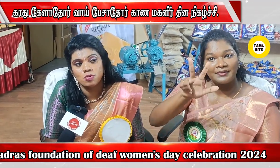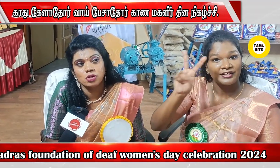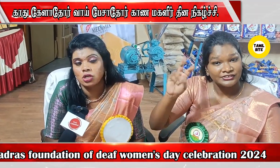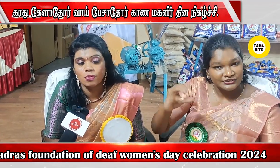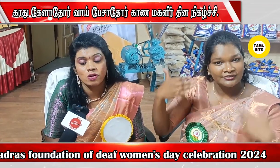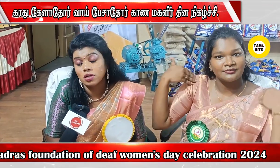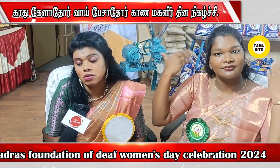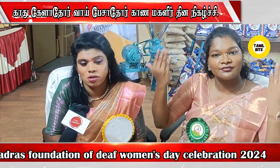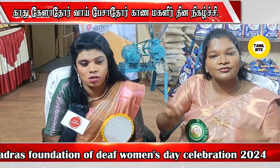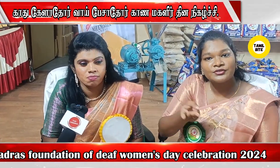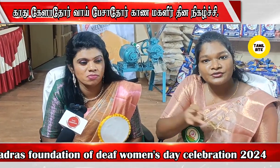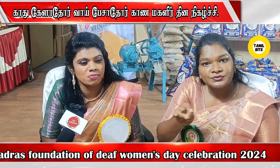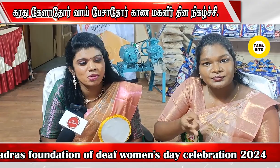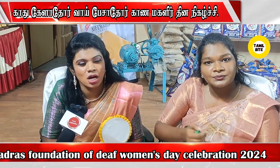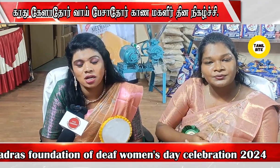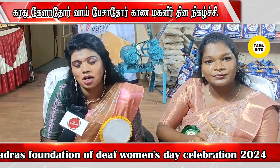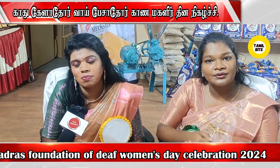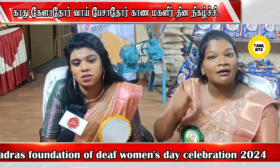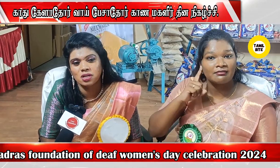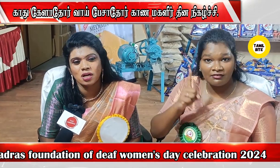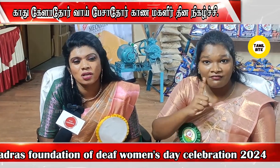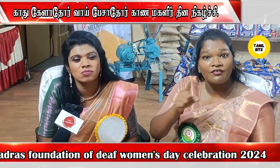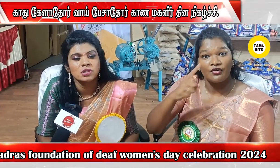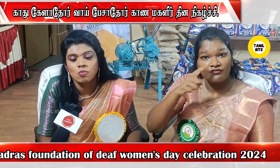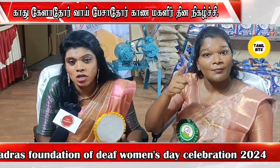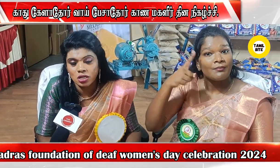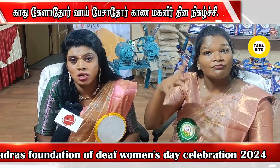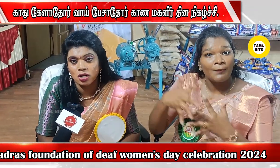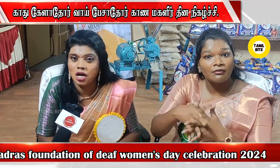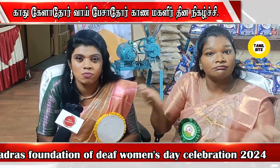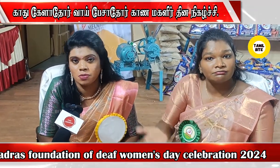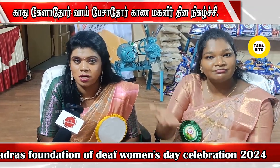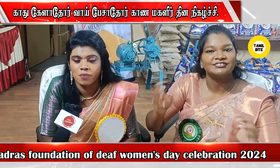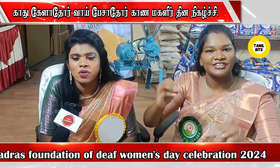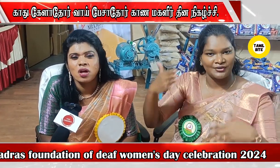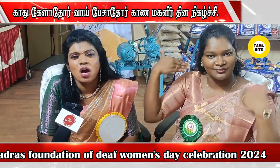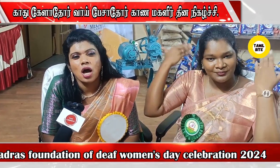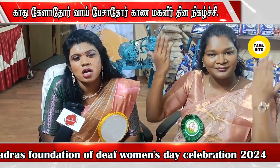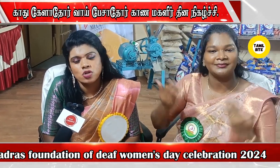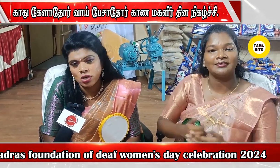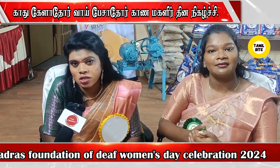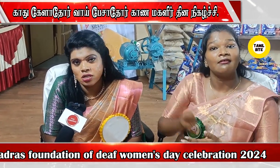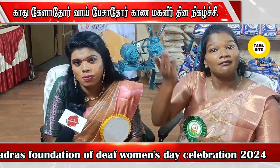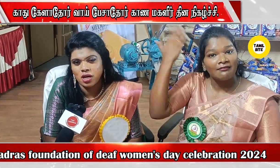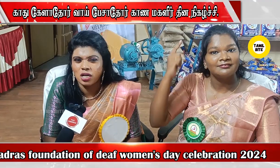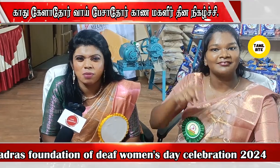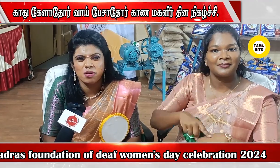peru. Orang tu perundu kadi kalau tu pengal kaga, mana tu tu kaga aram tu perah. Anu orang tuan terpatah, hari